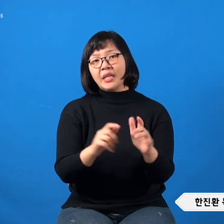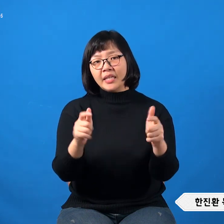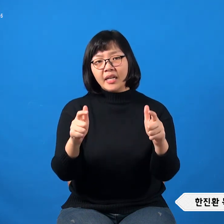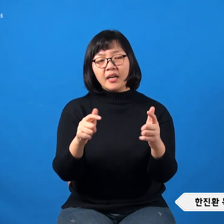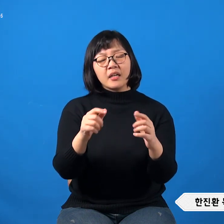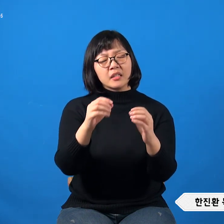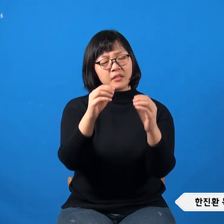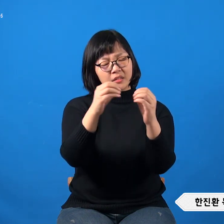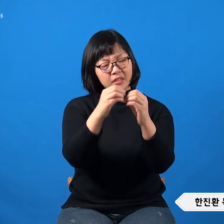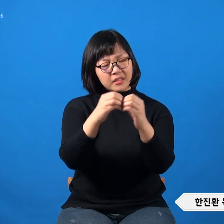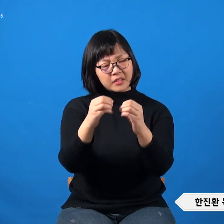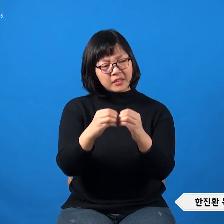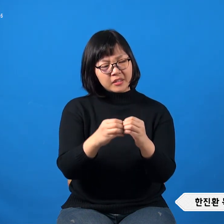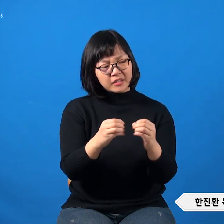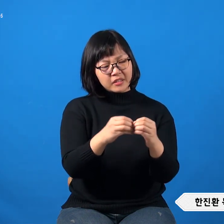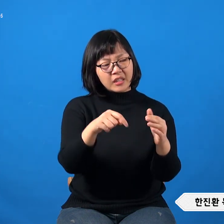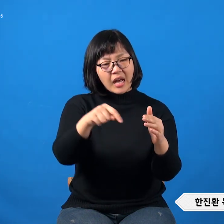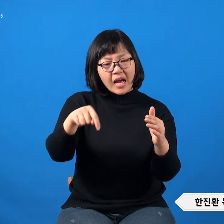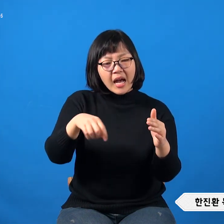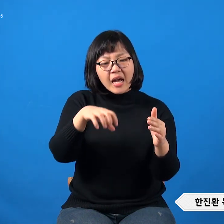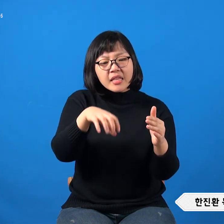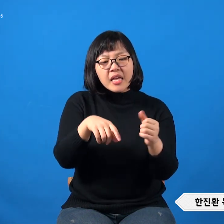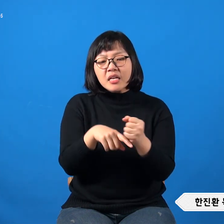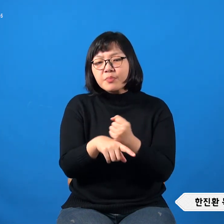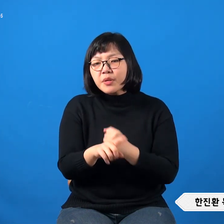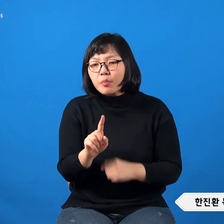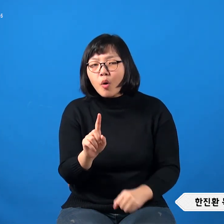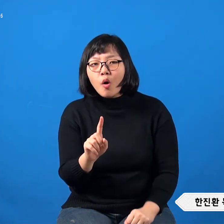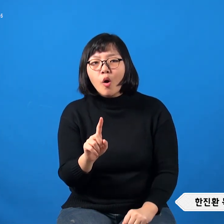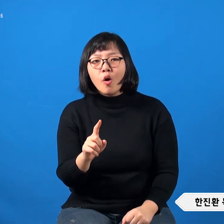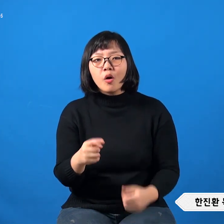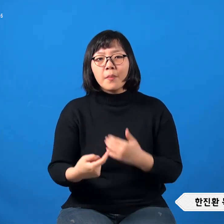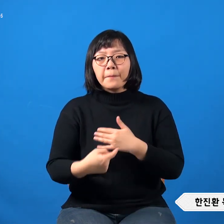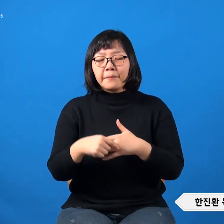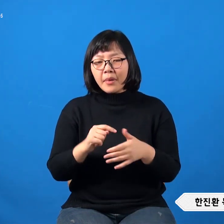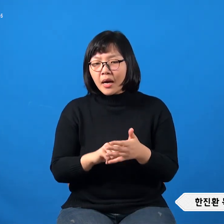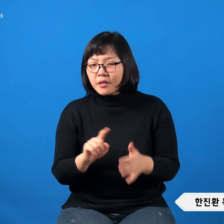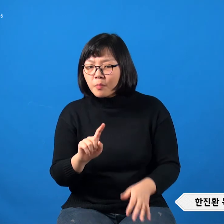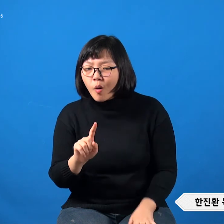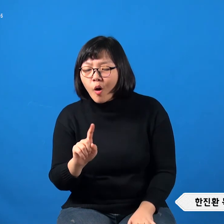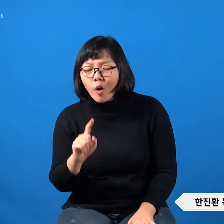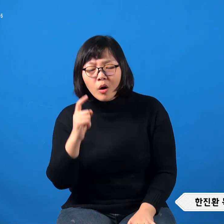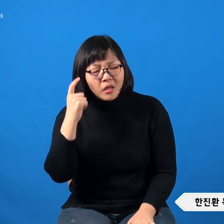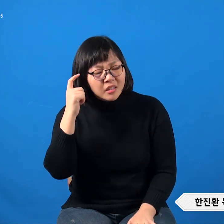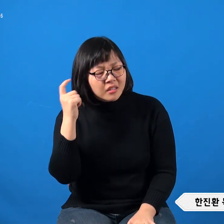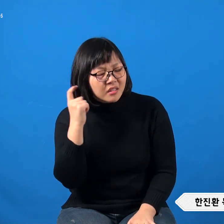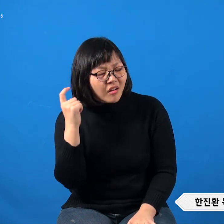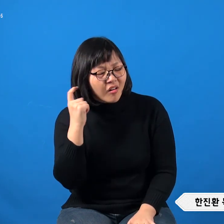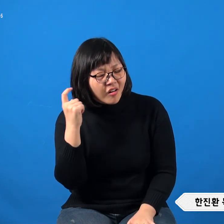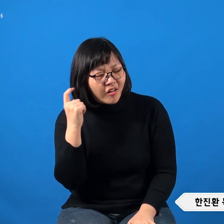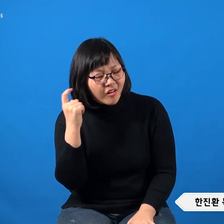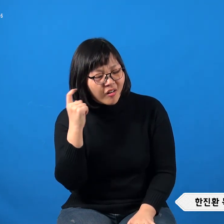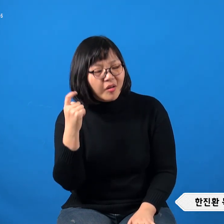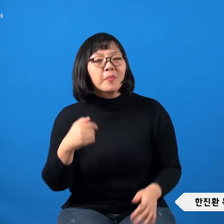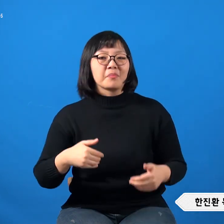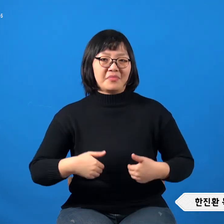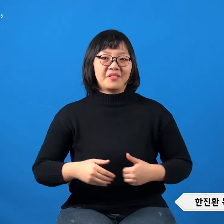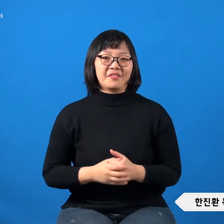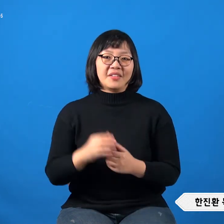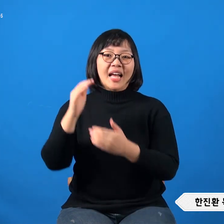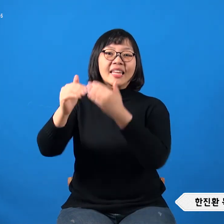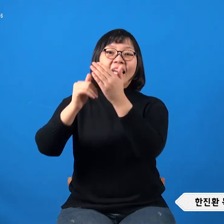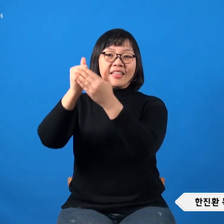것은 폭풍이고 거센 바람이고 하지만은 그 속에 하나님의 자비의 음성이 있습니다.